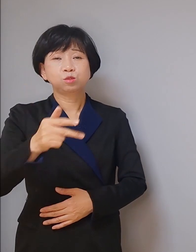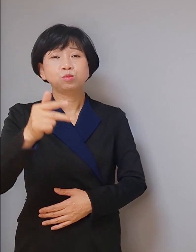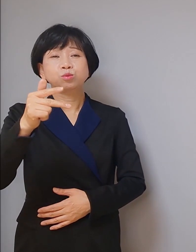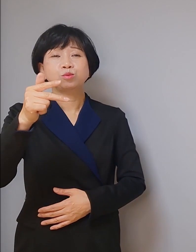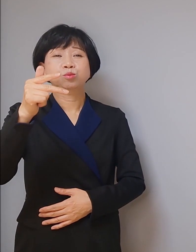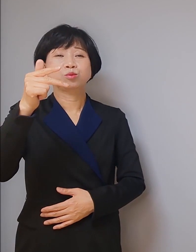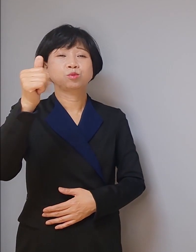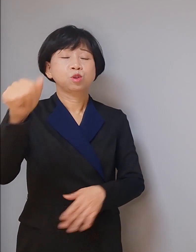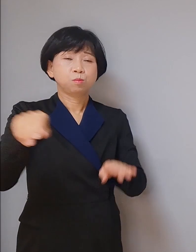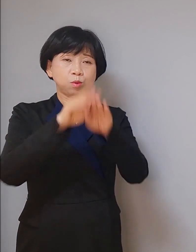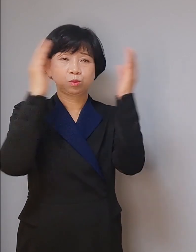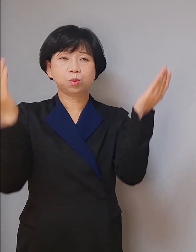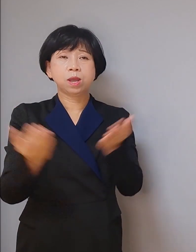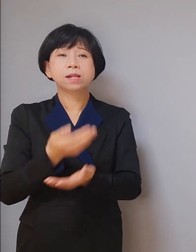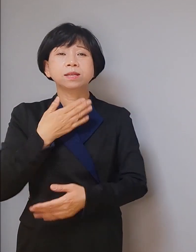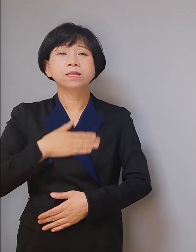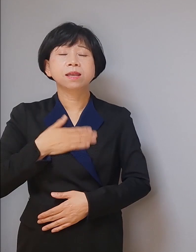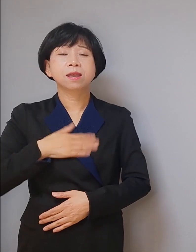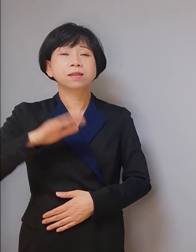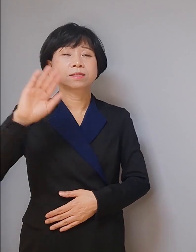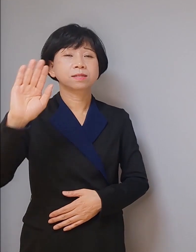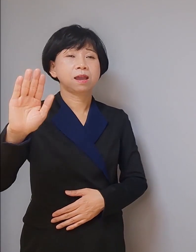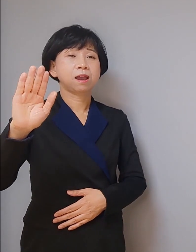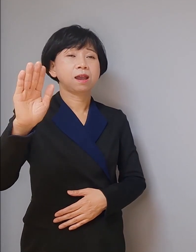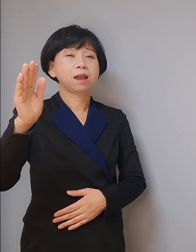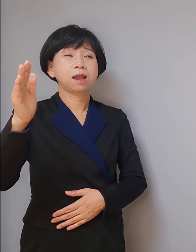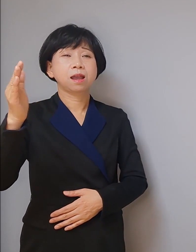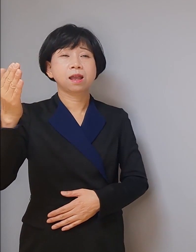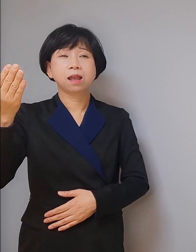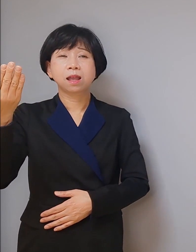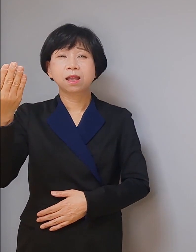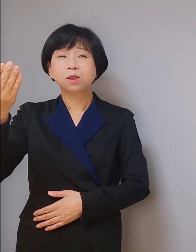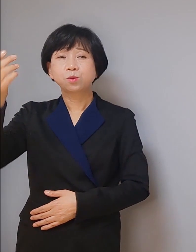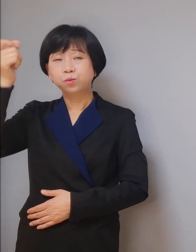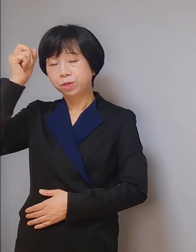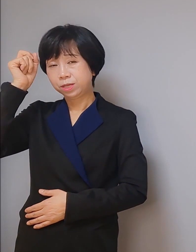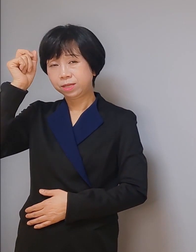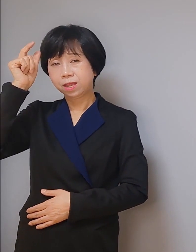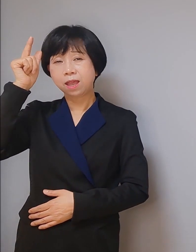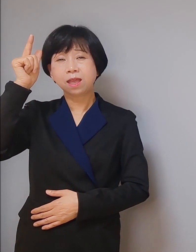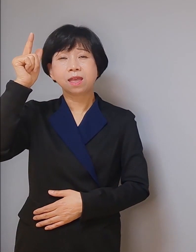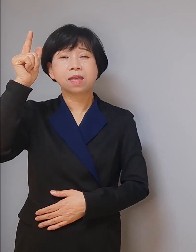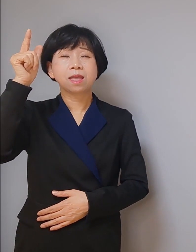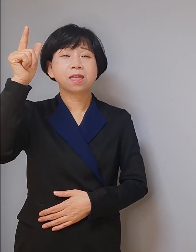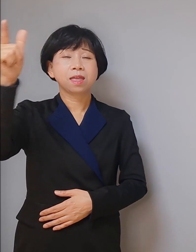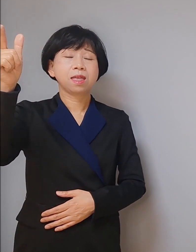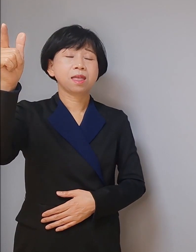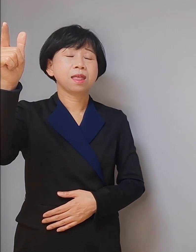We